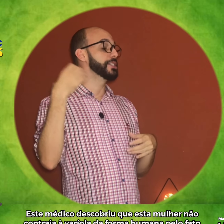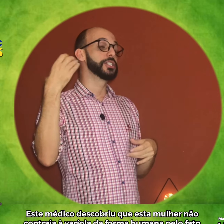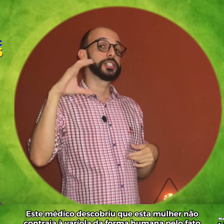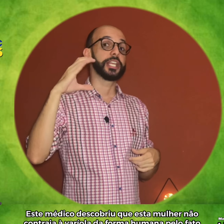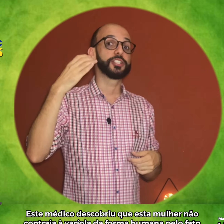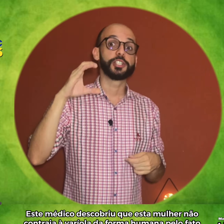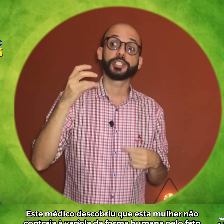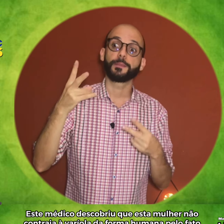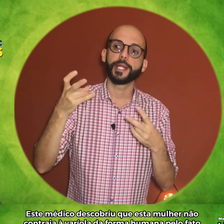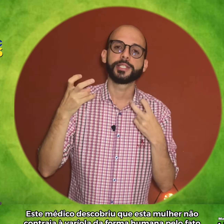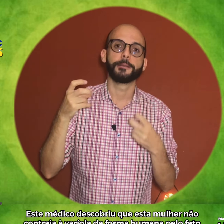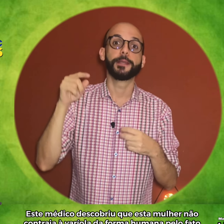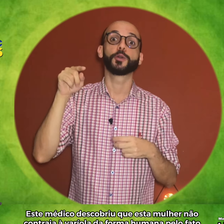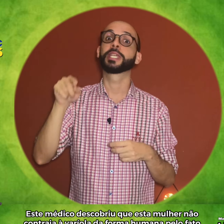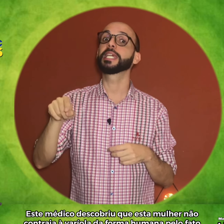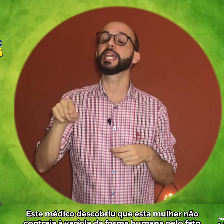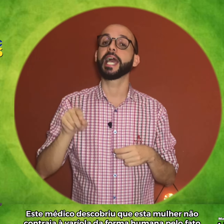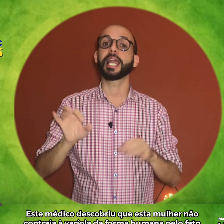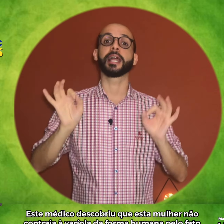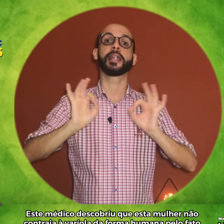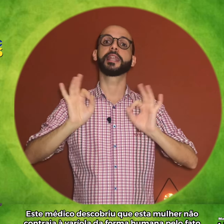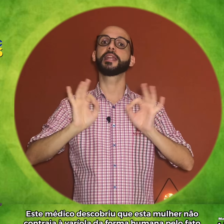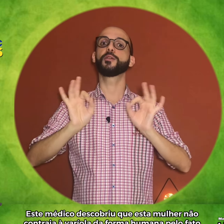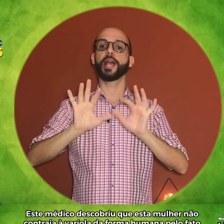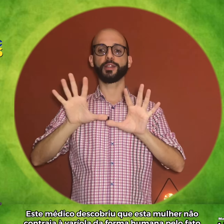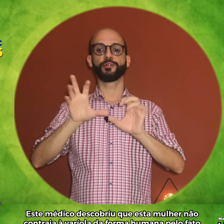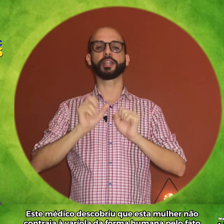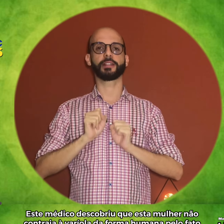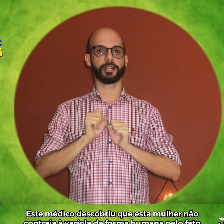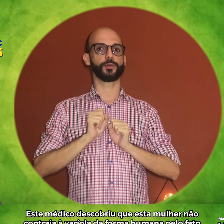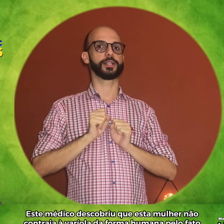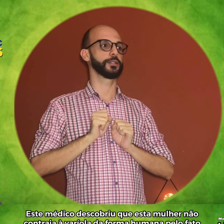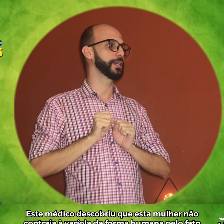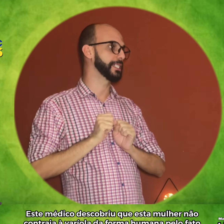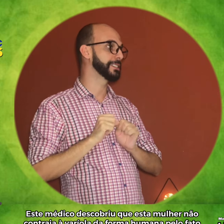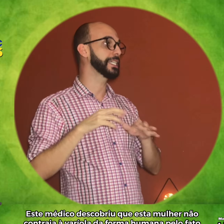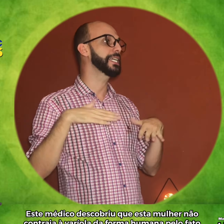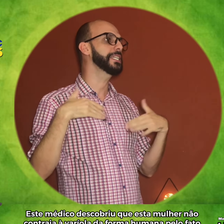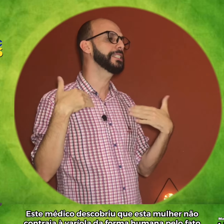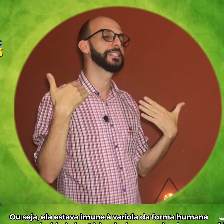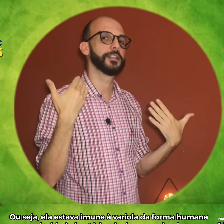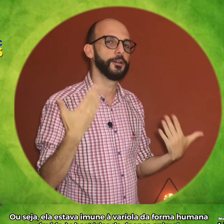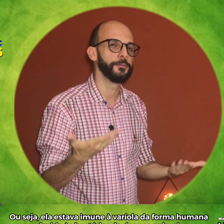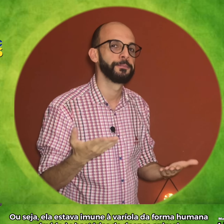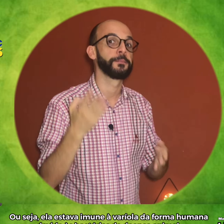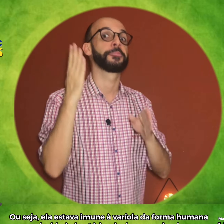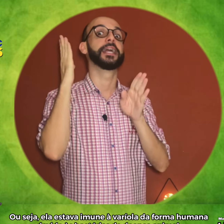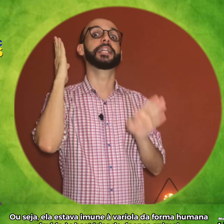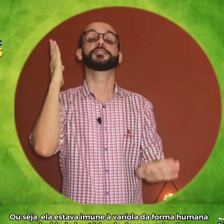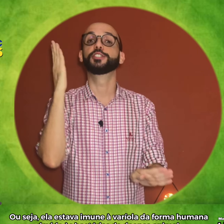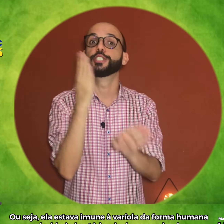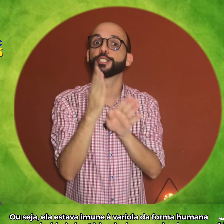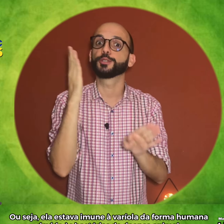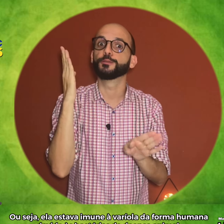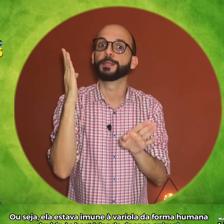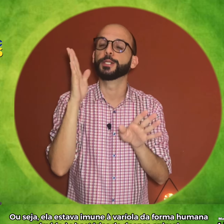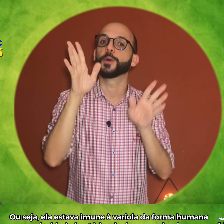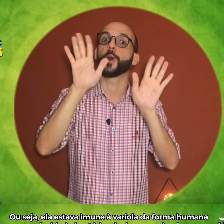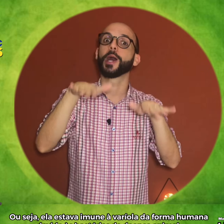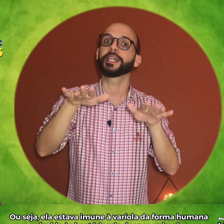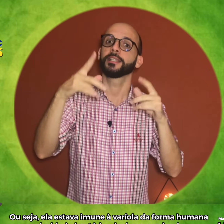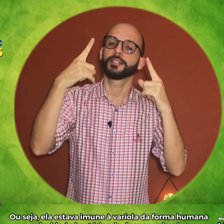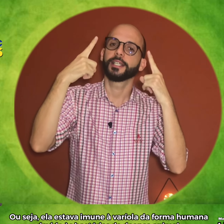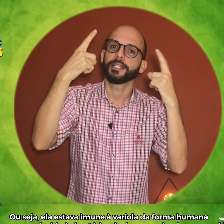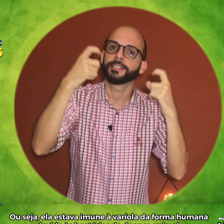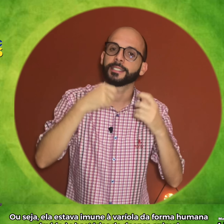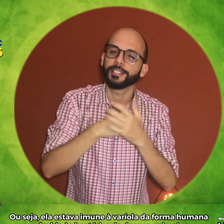Esse cientista percebeu que ela não era infectada com essa doença. Então, ele descobriu,